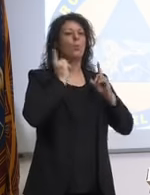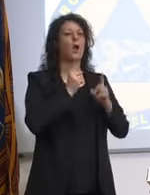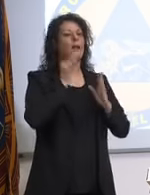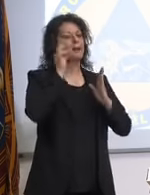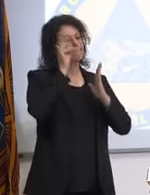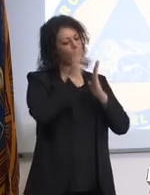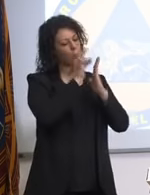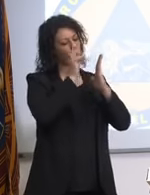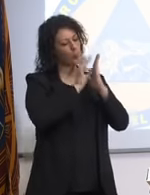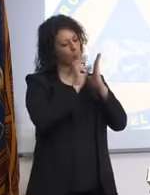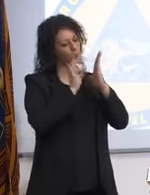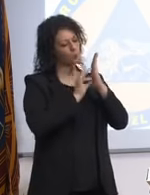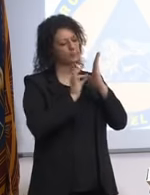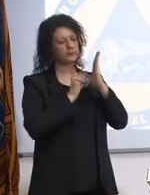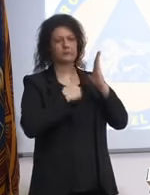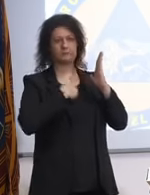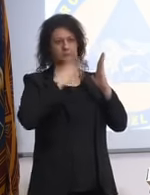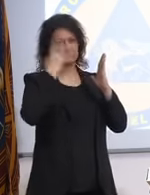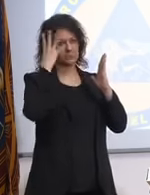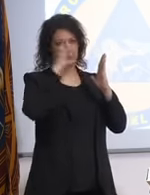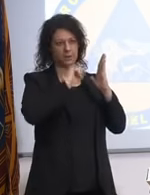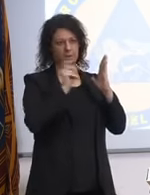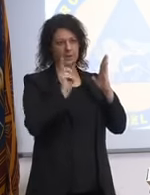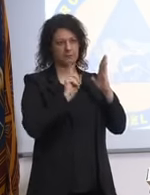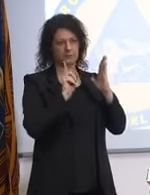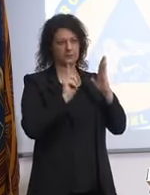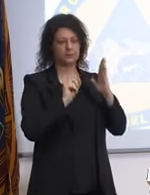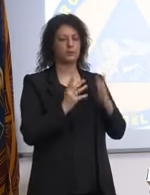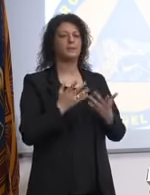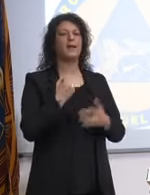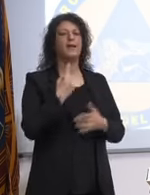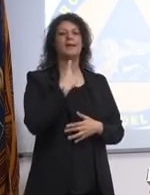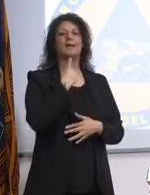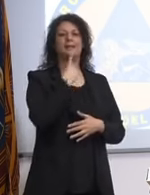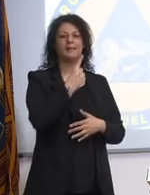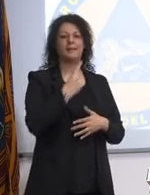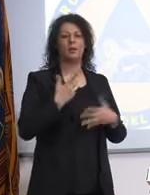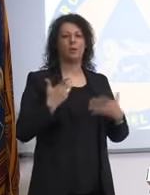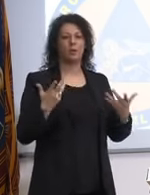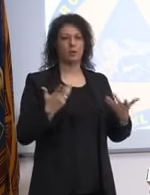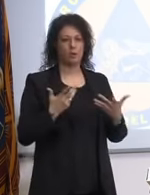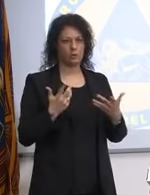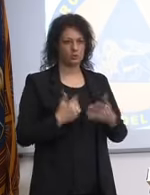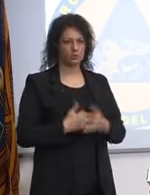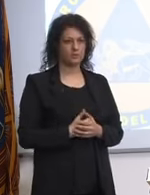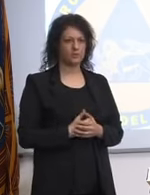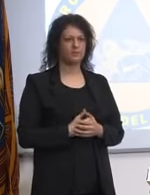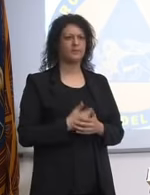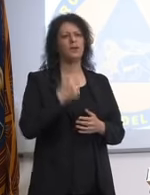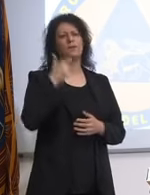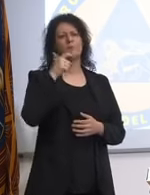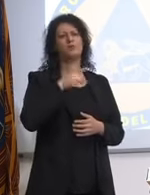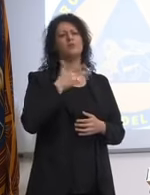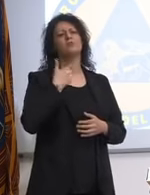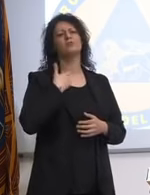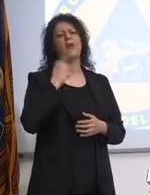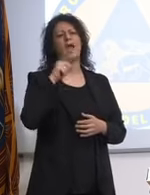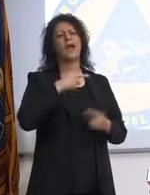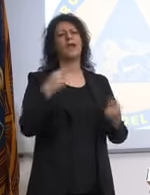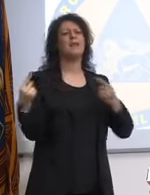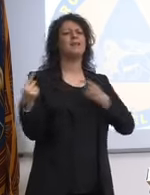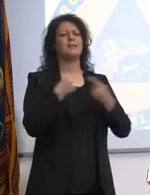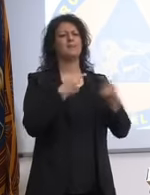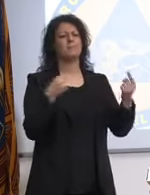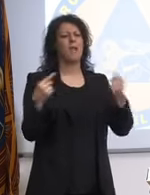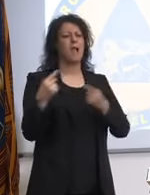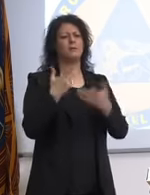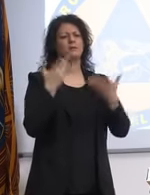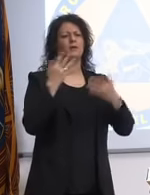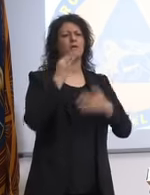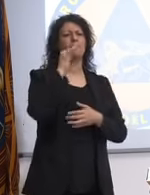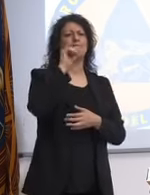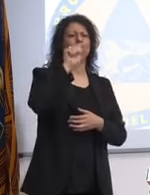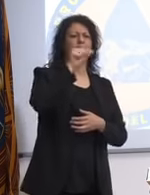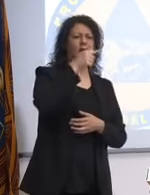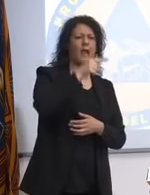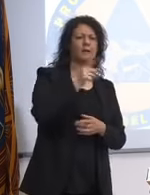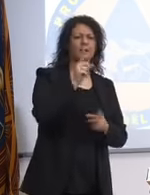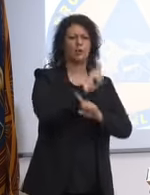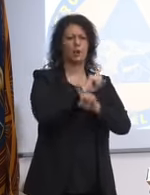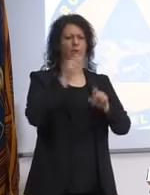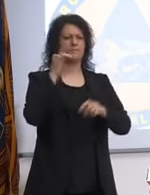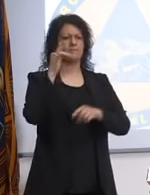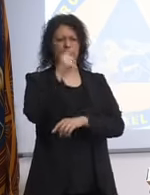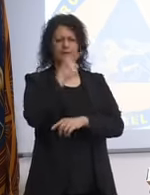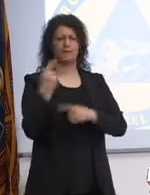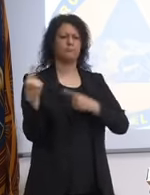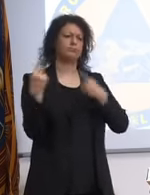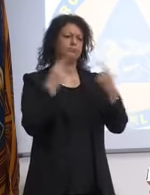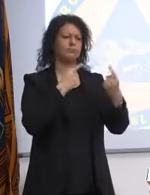valutazione che è molto macro. Dico, siccome oggi il dibattito è anche di Fiat e non Fiat, la garanzia dello Stato o quant'altro,